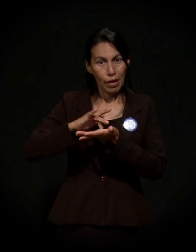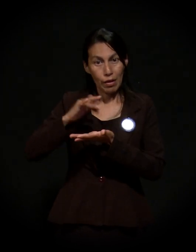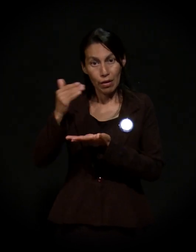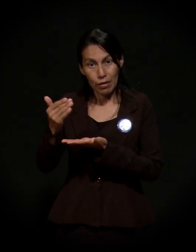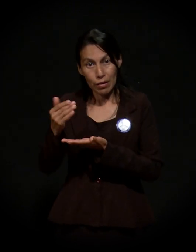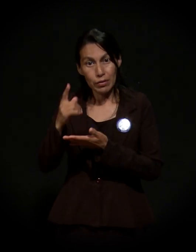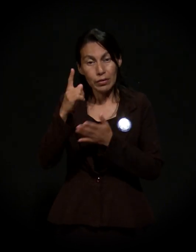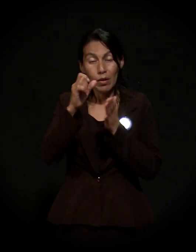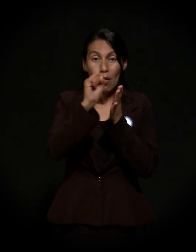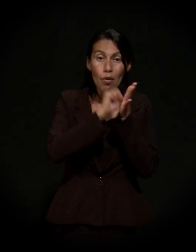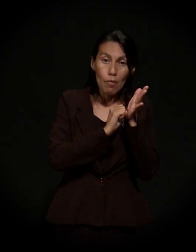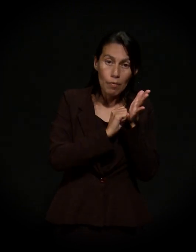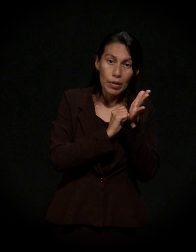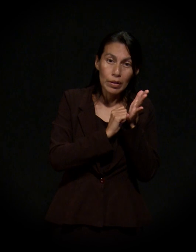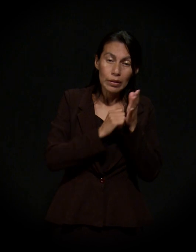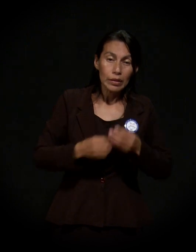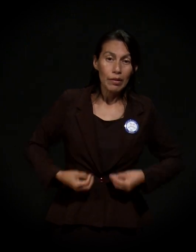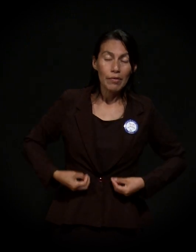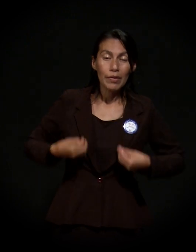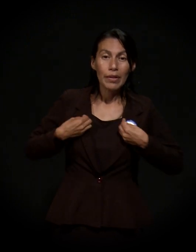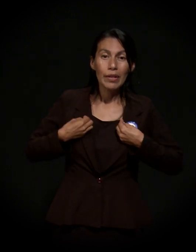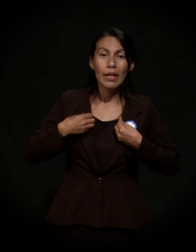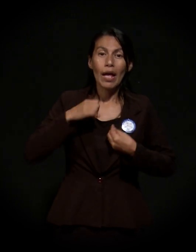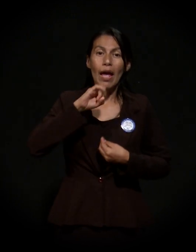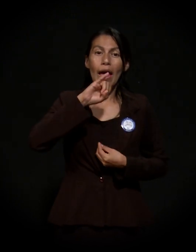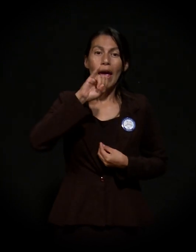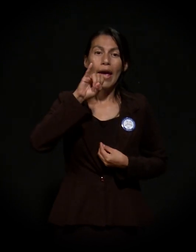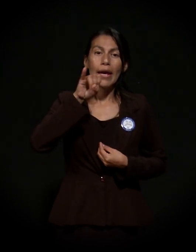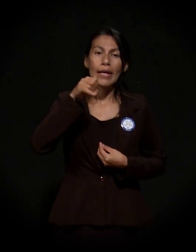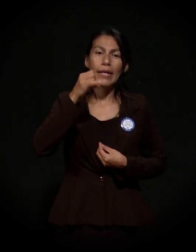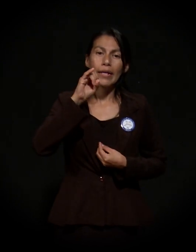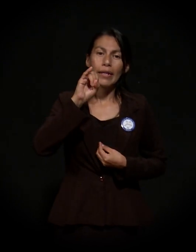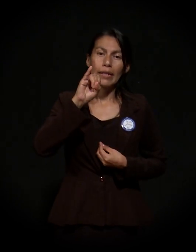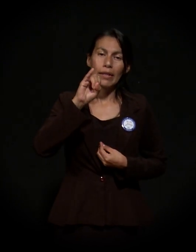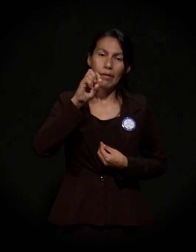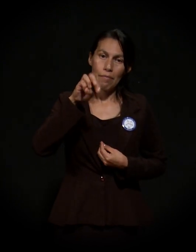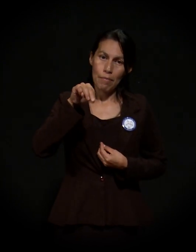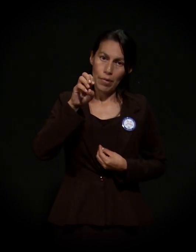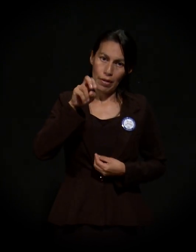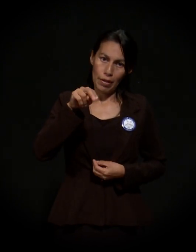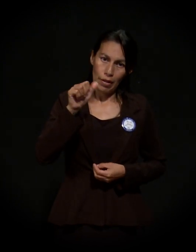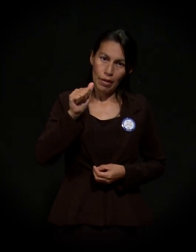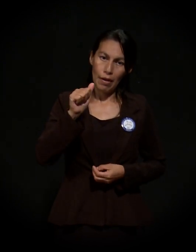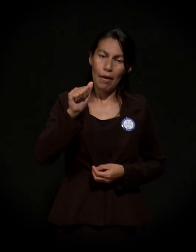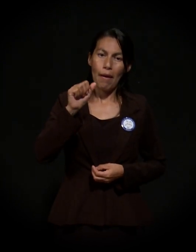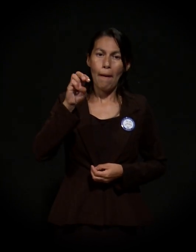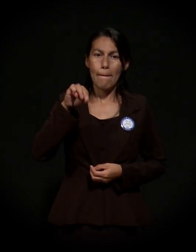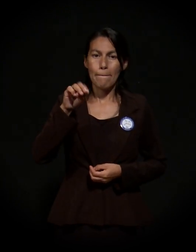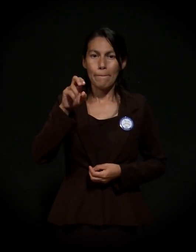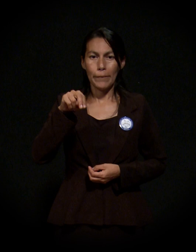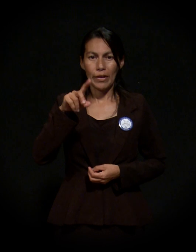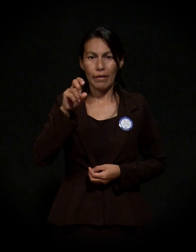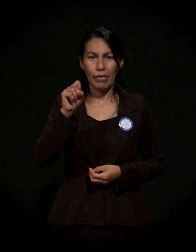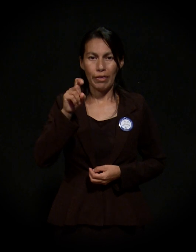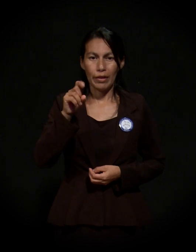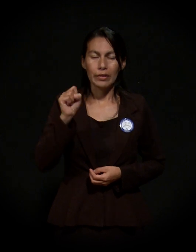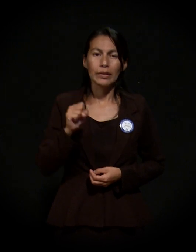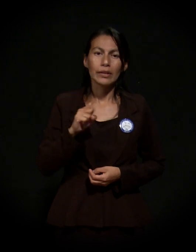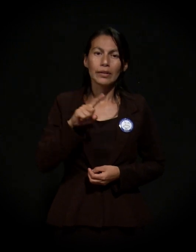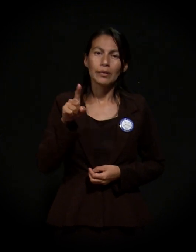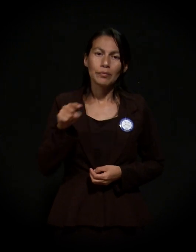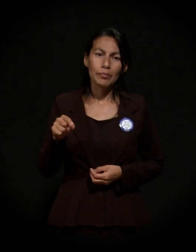da un agradecimiento por un mes de vida de Jimena Méndez Montejo. Amén, amén.